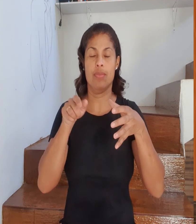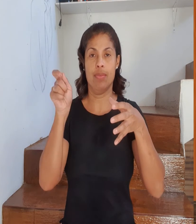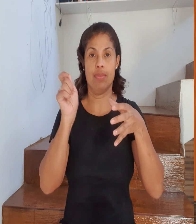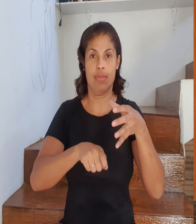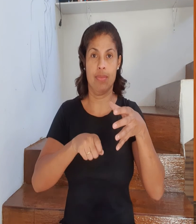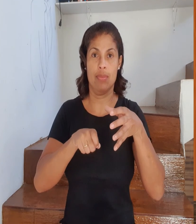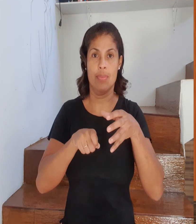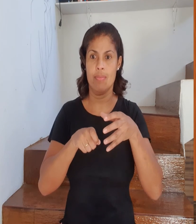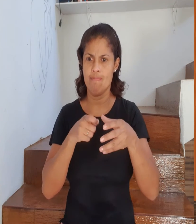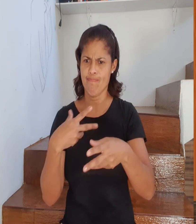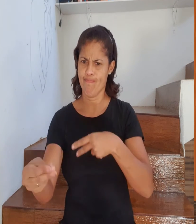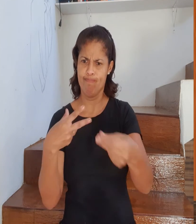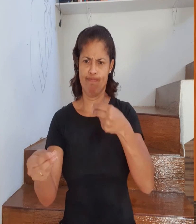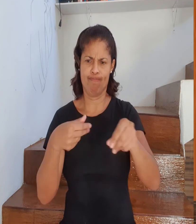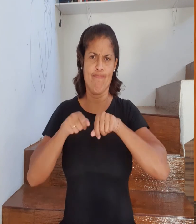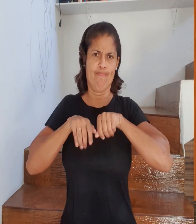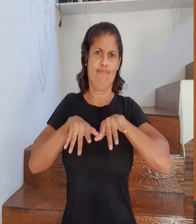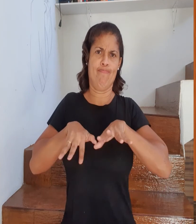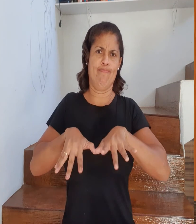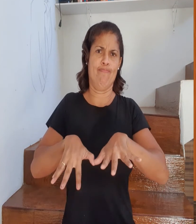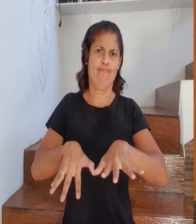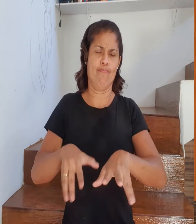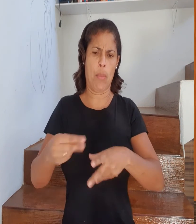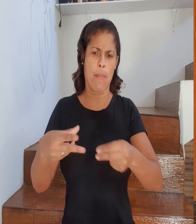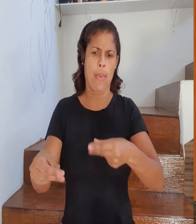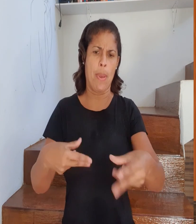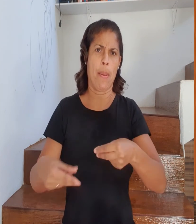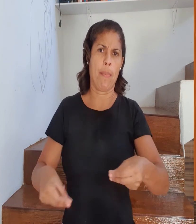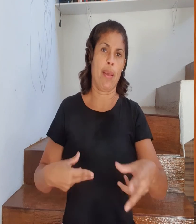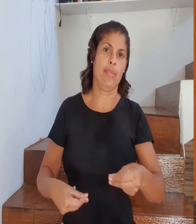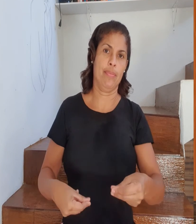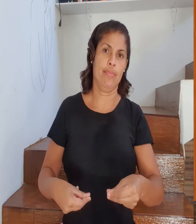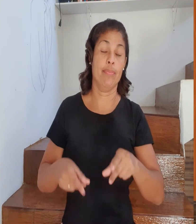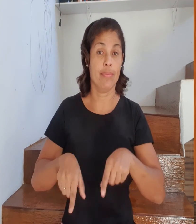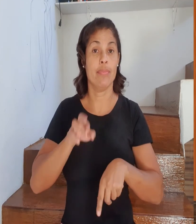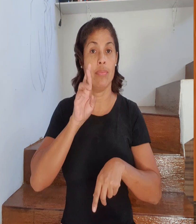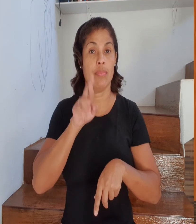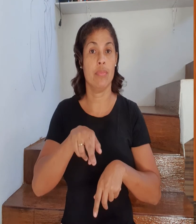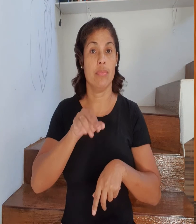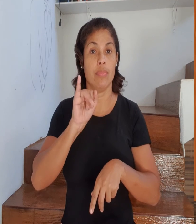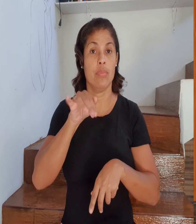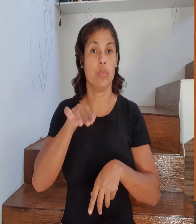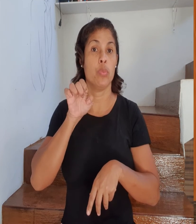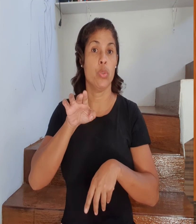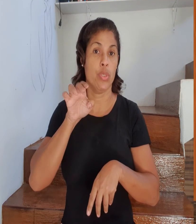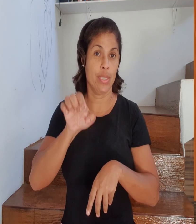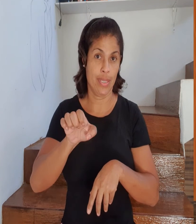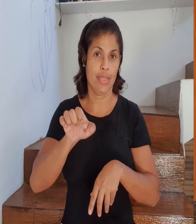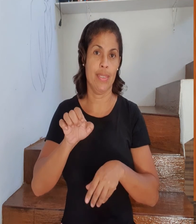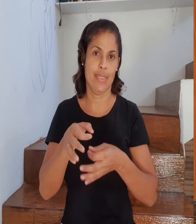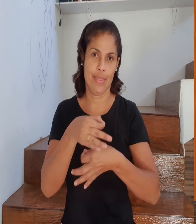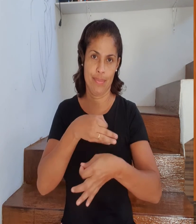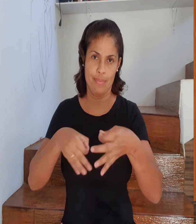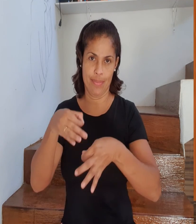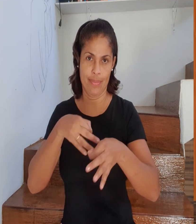clones são capazes de destruir a partícula infectante. Isto é, uma resposta imune